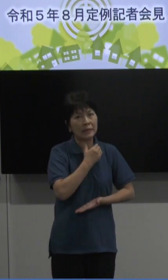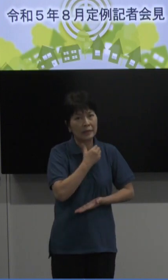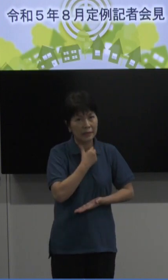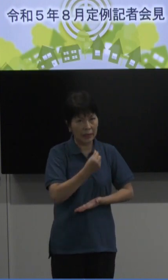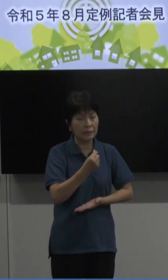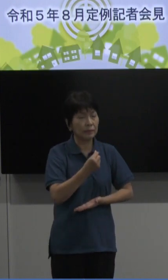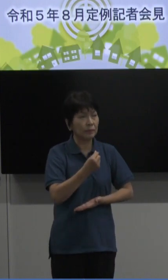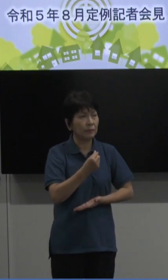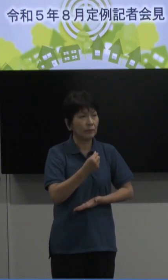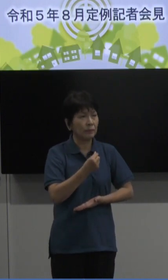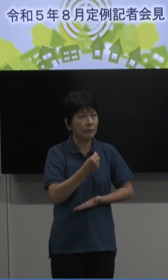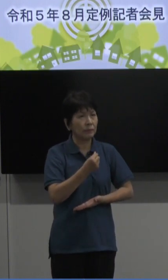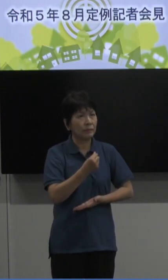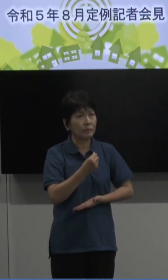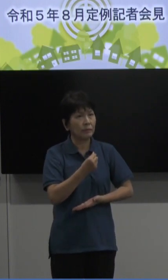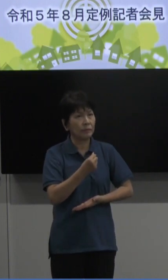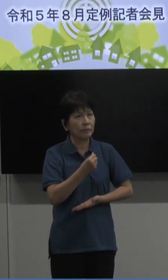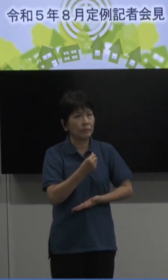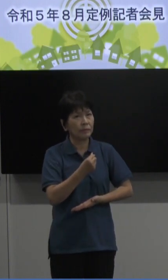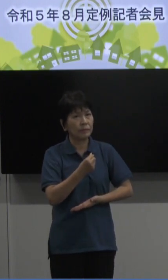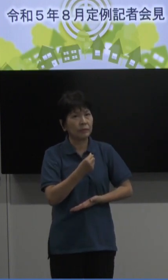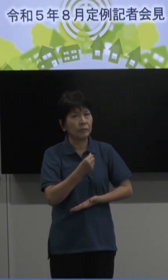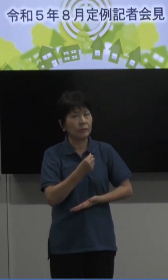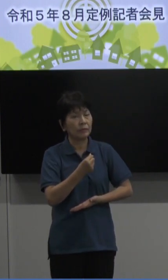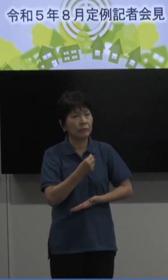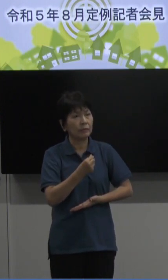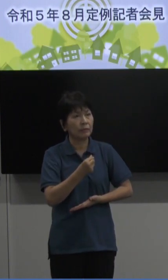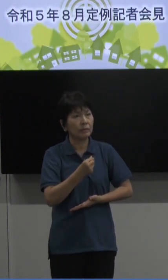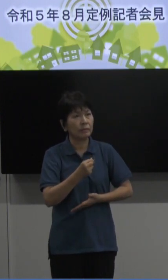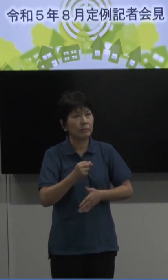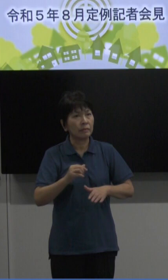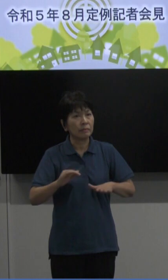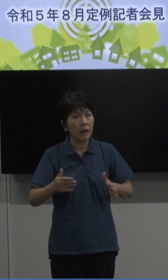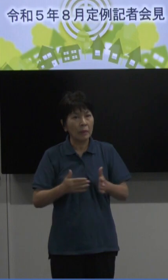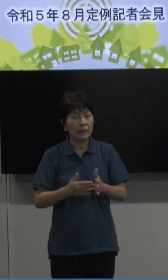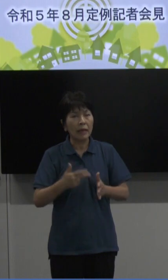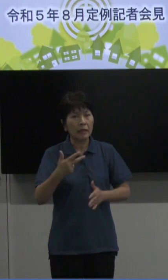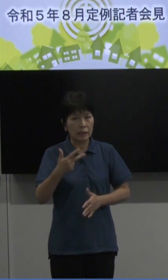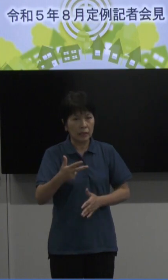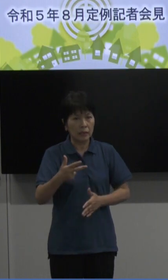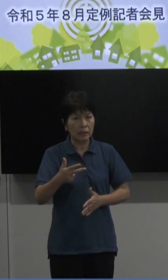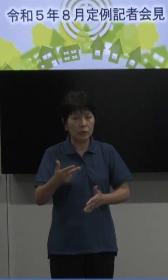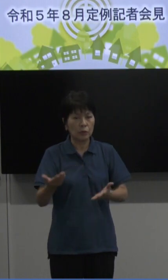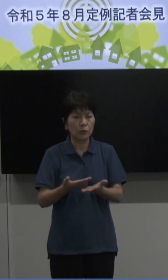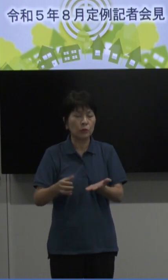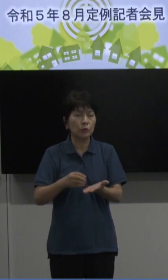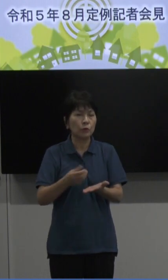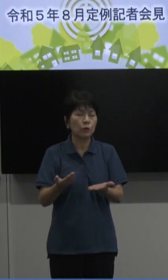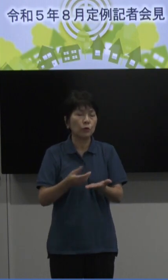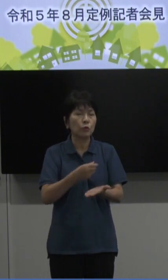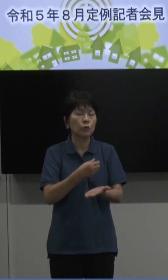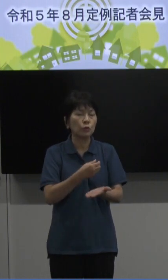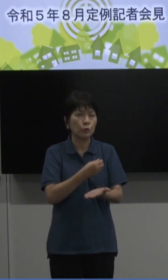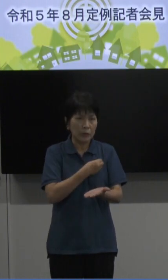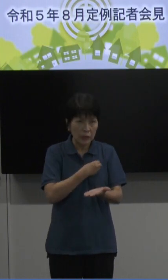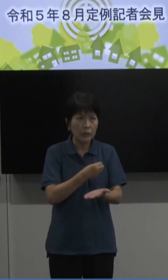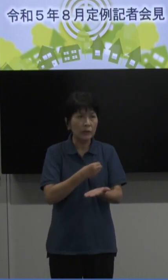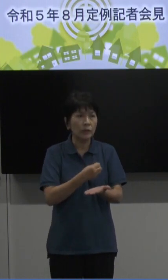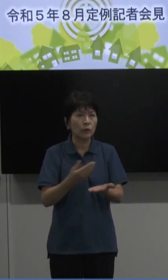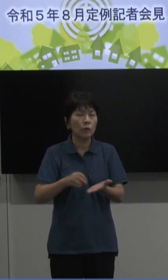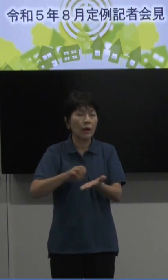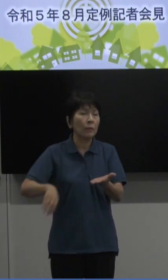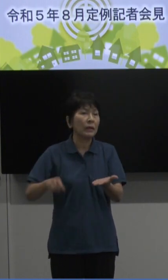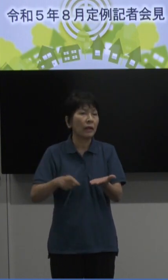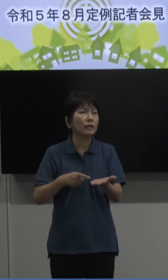から単純にですね、今まで市の OB2 人をお願いしたわけでございますが、もちろんそういった財